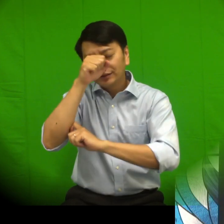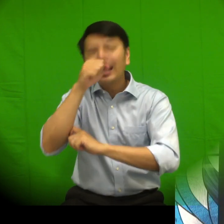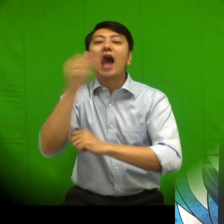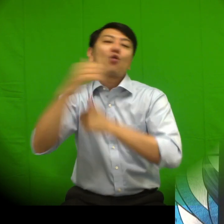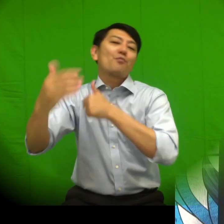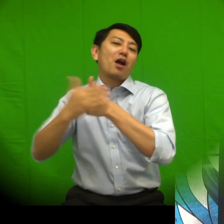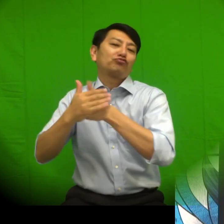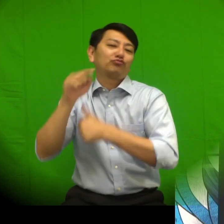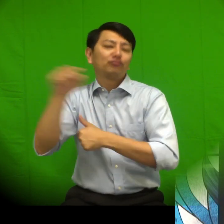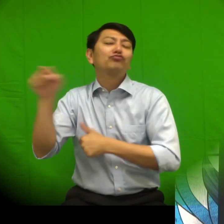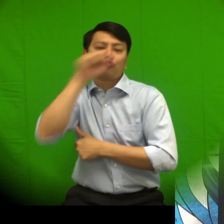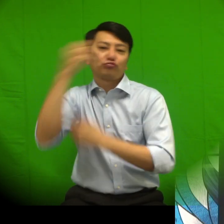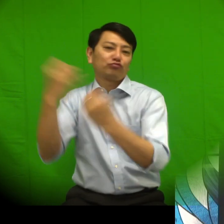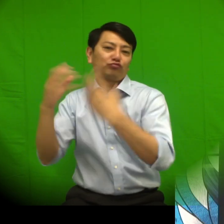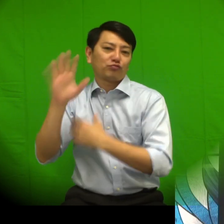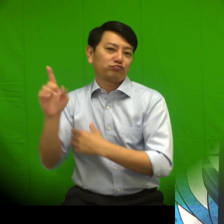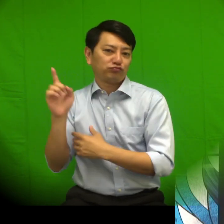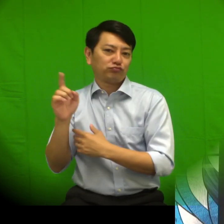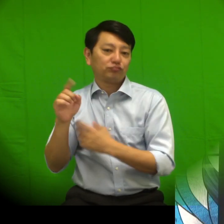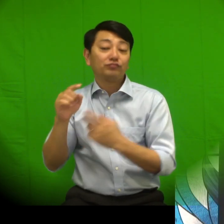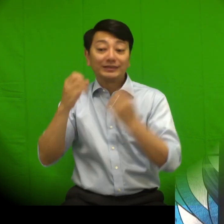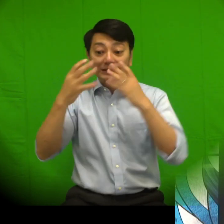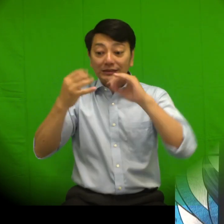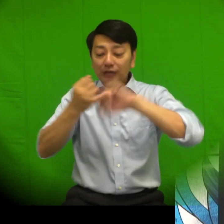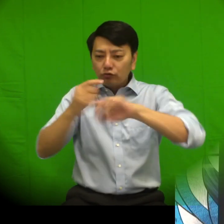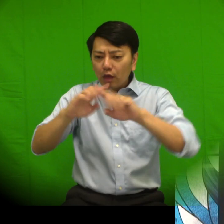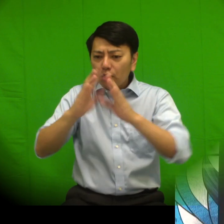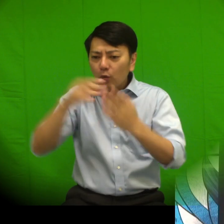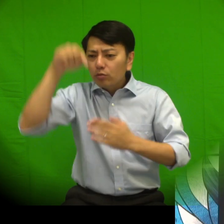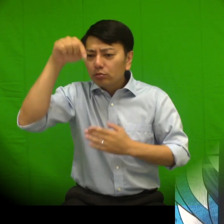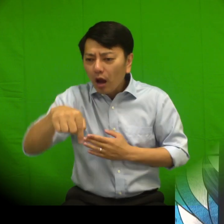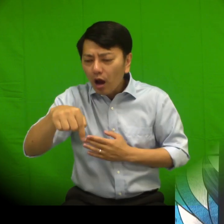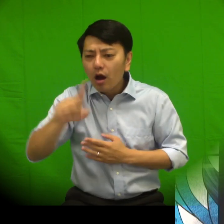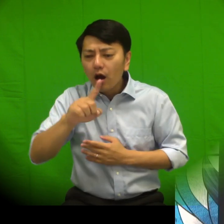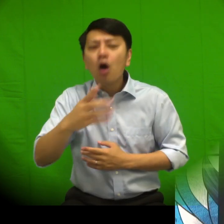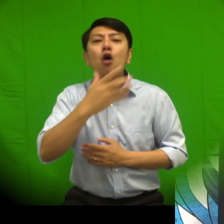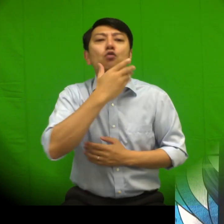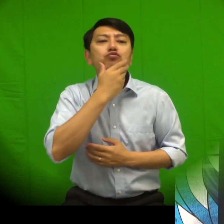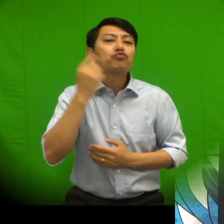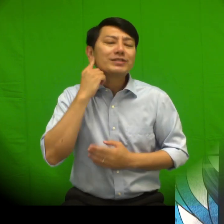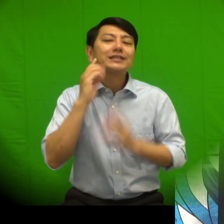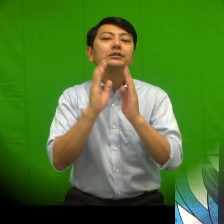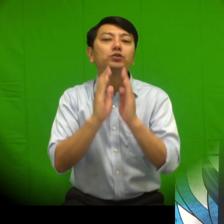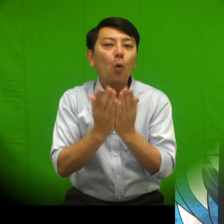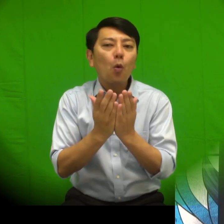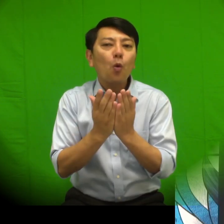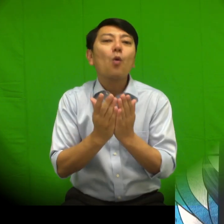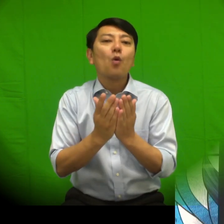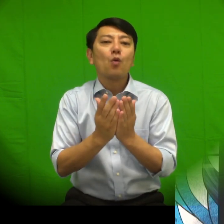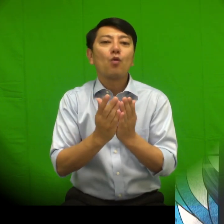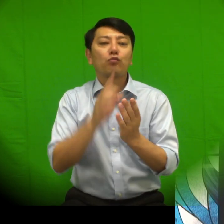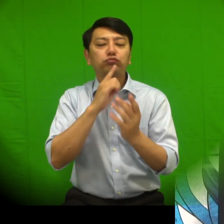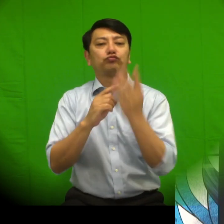新約聖書の始めには福音書と言う所が4つあるんですマタイマルコ